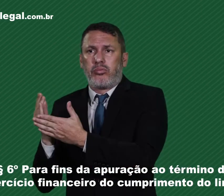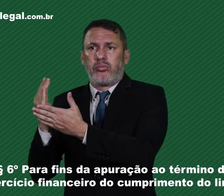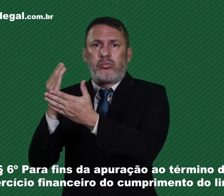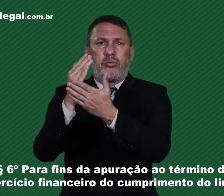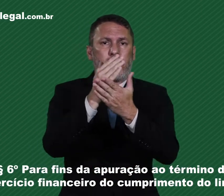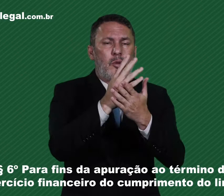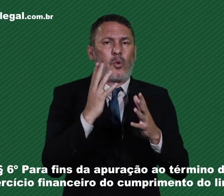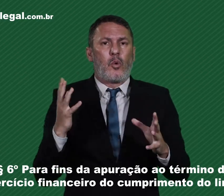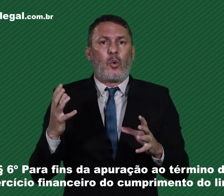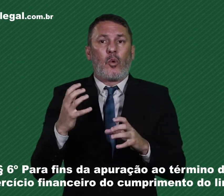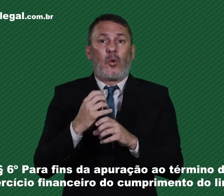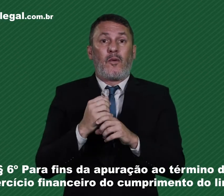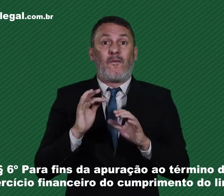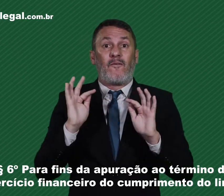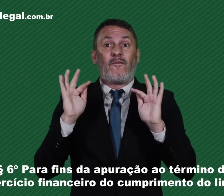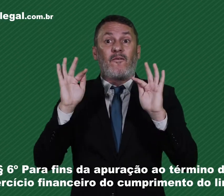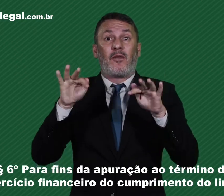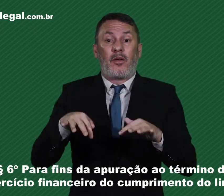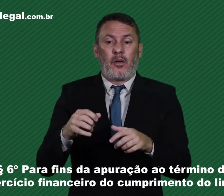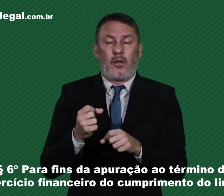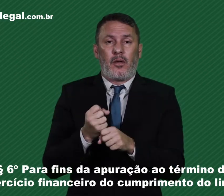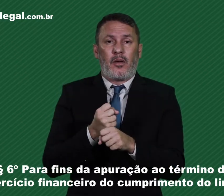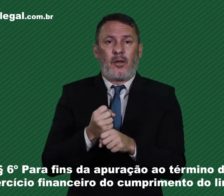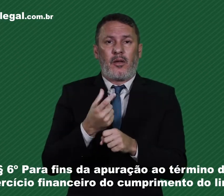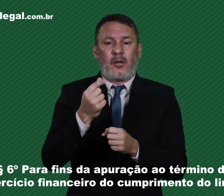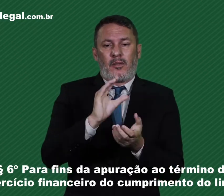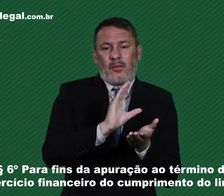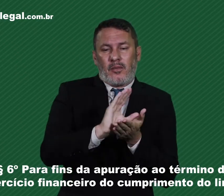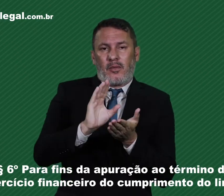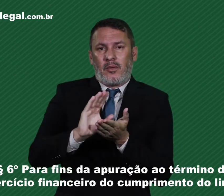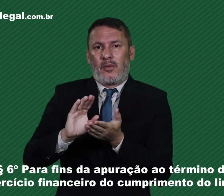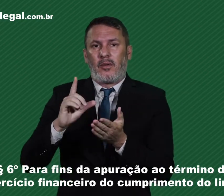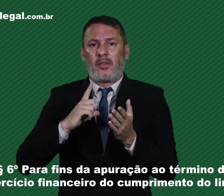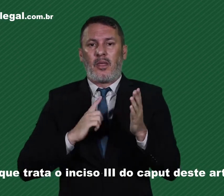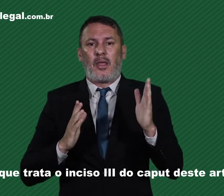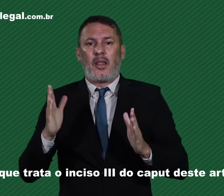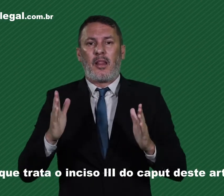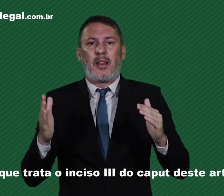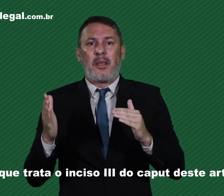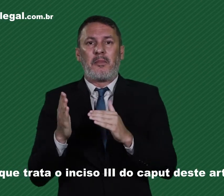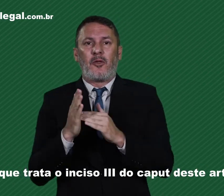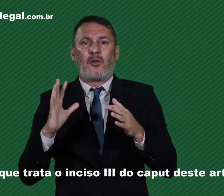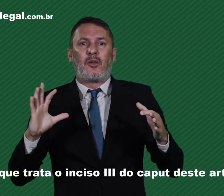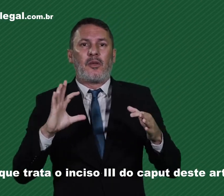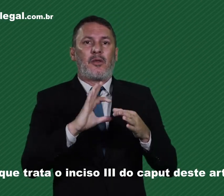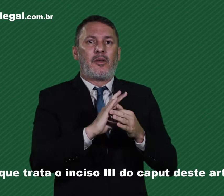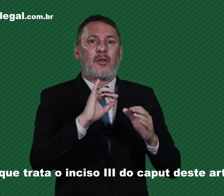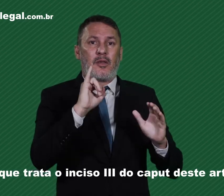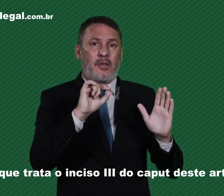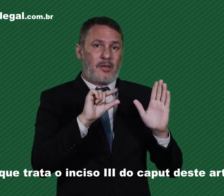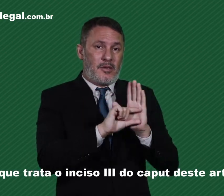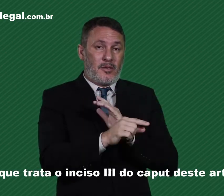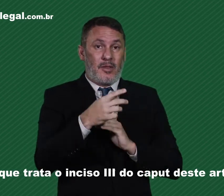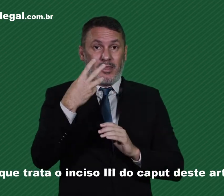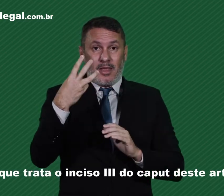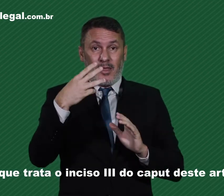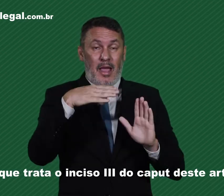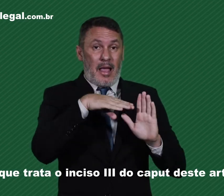ao término do exercício financeiro do cumprimento do limite de que trata o inciso 3 do caput deste